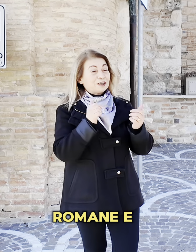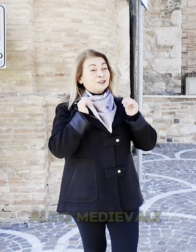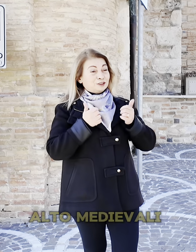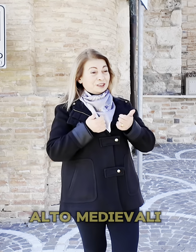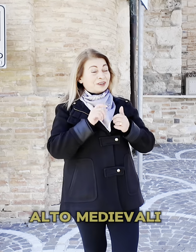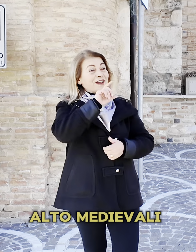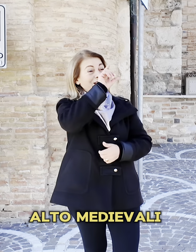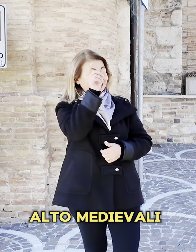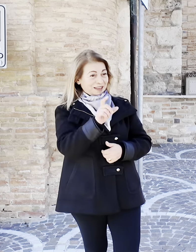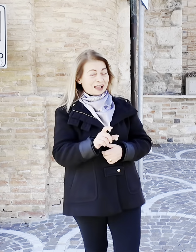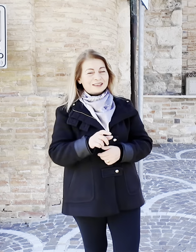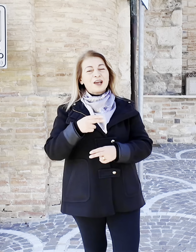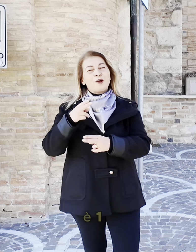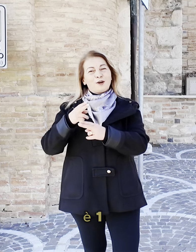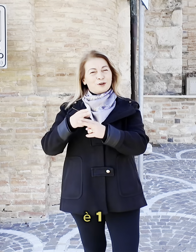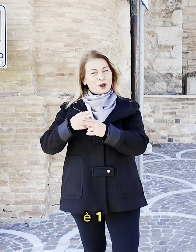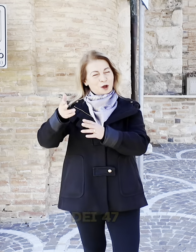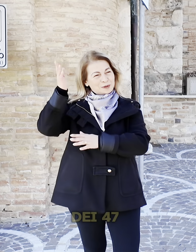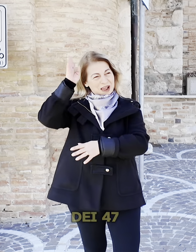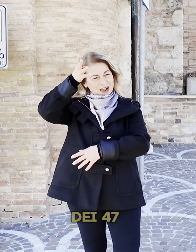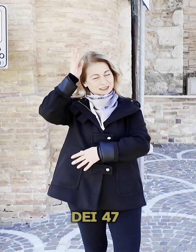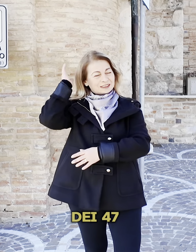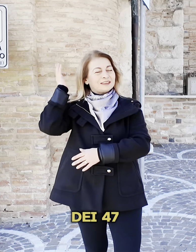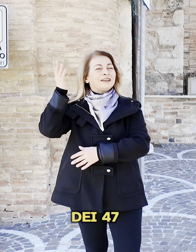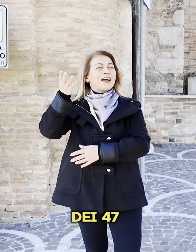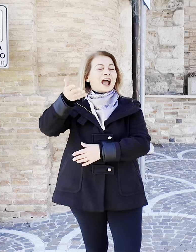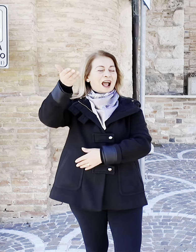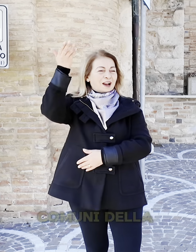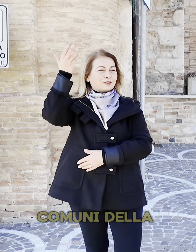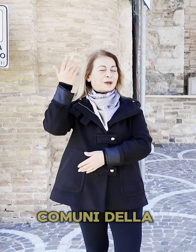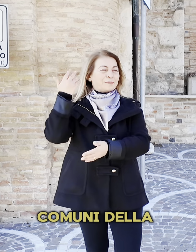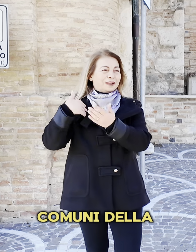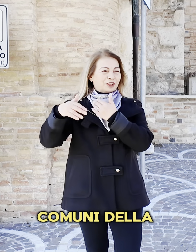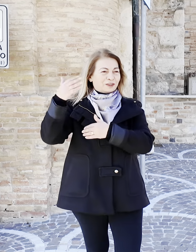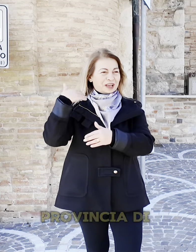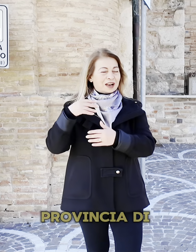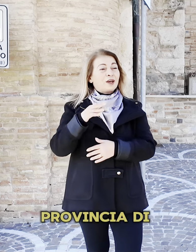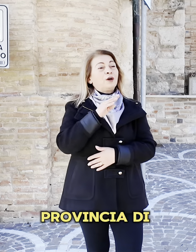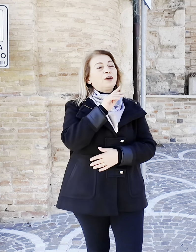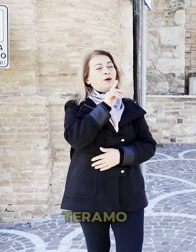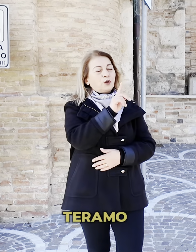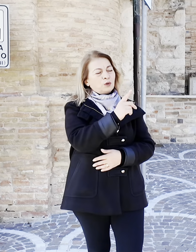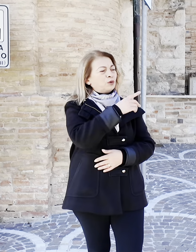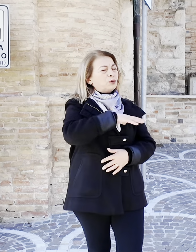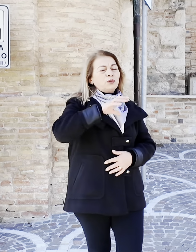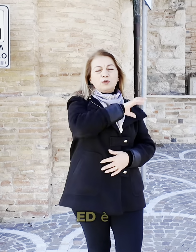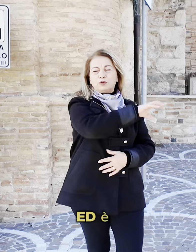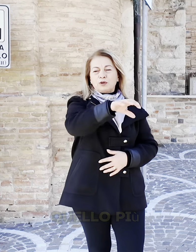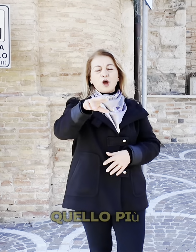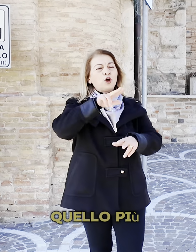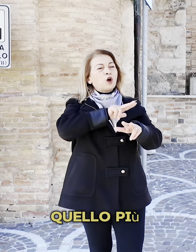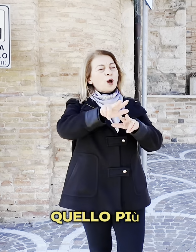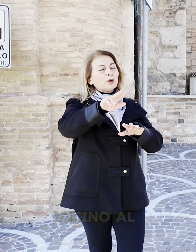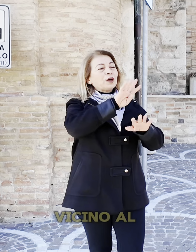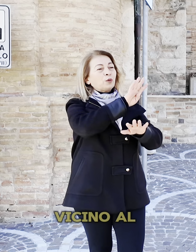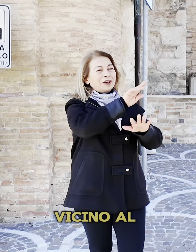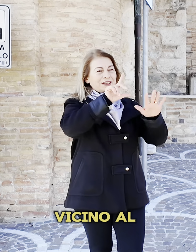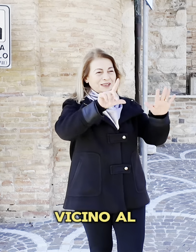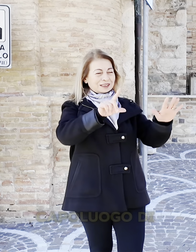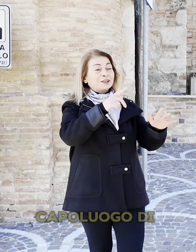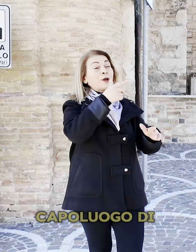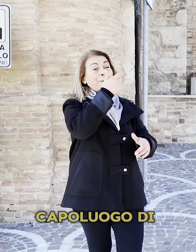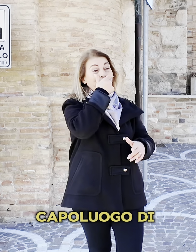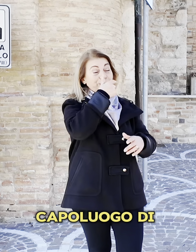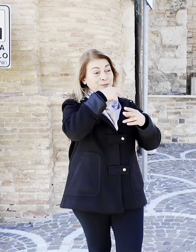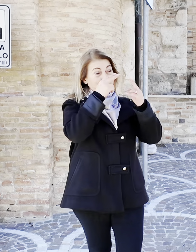e altomedievali, è uno dei 47 comuni della provincia di Teramo ed è quello più vicino